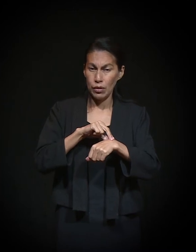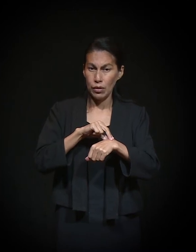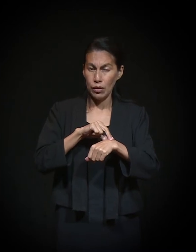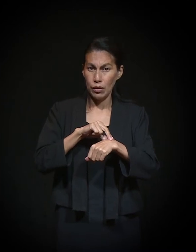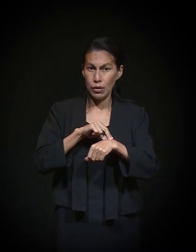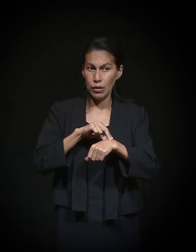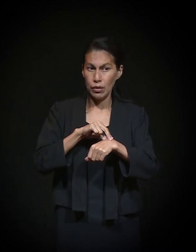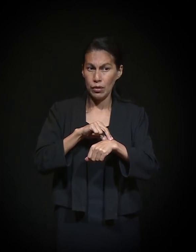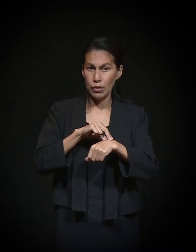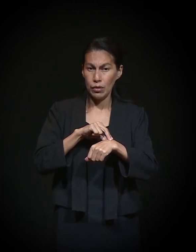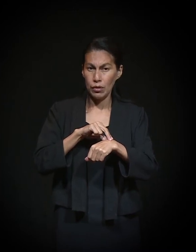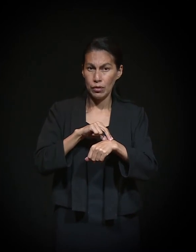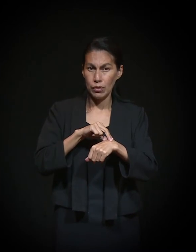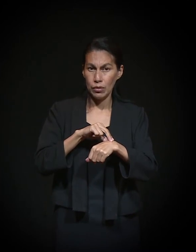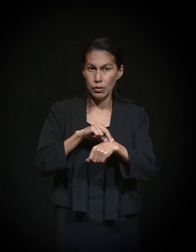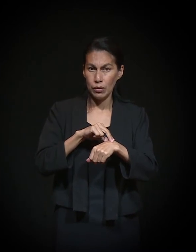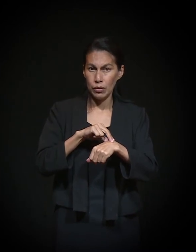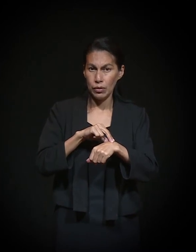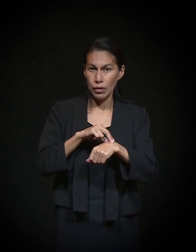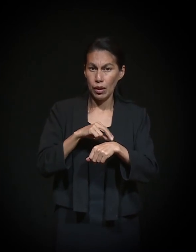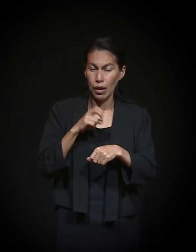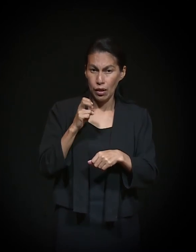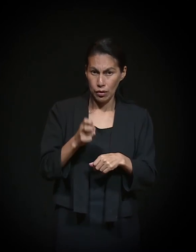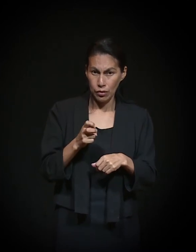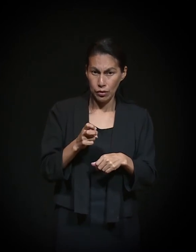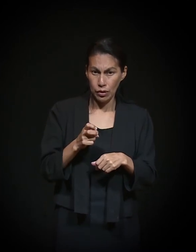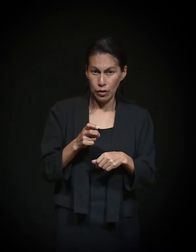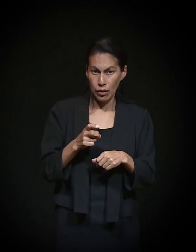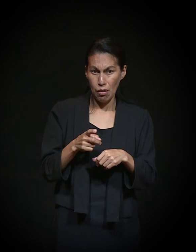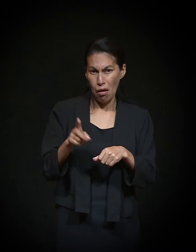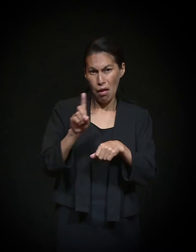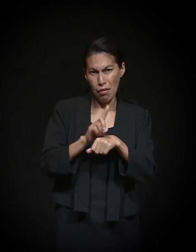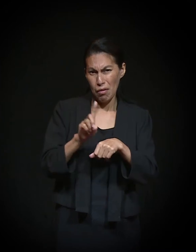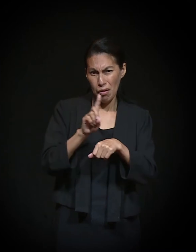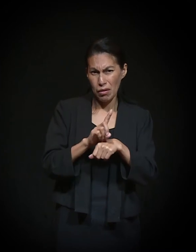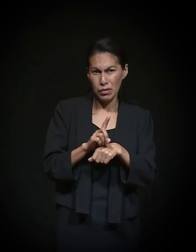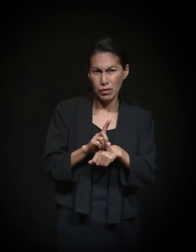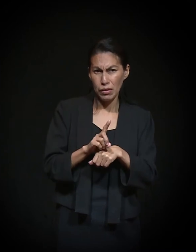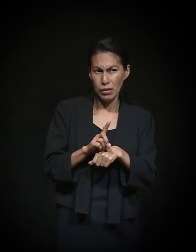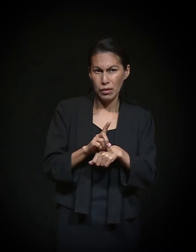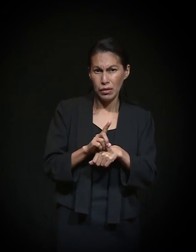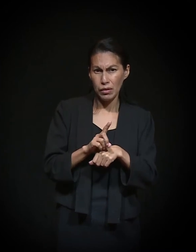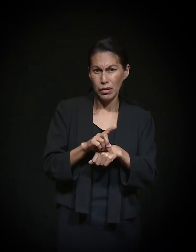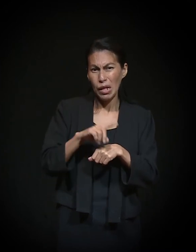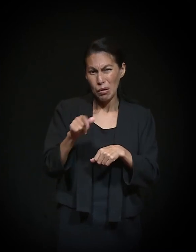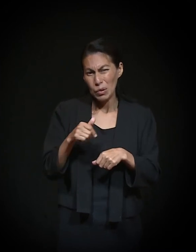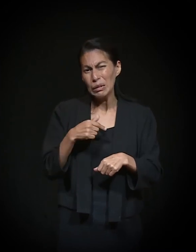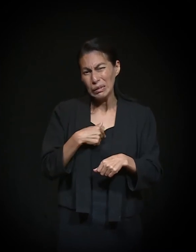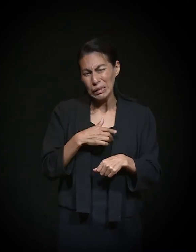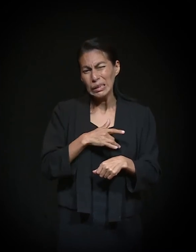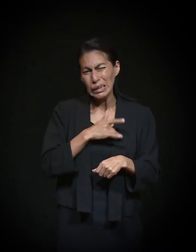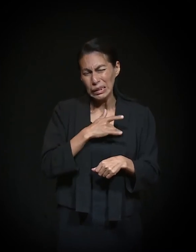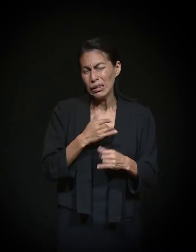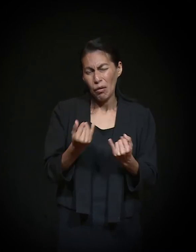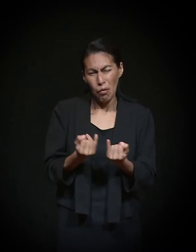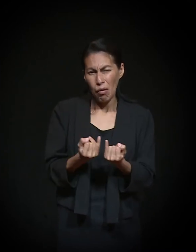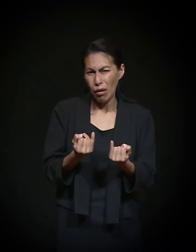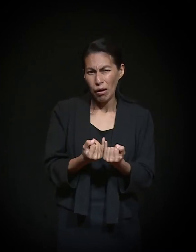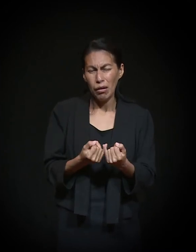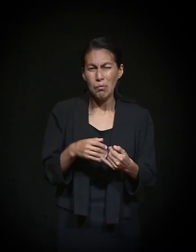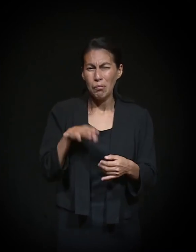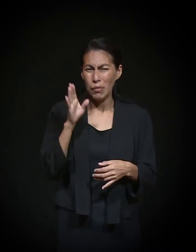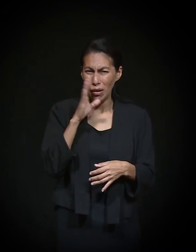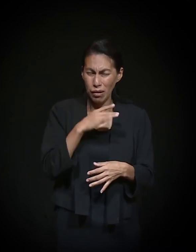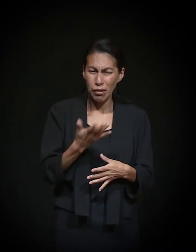y salió positivo. Y como después, y obviamente también empezó a sentirse mal con los